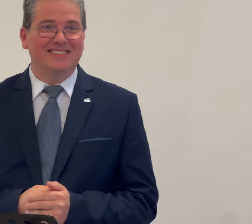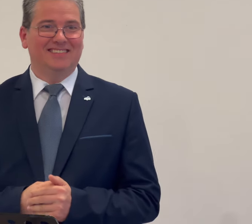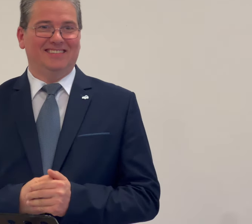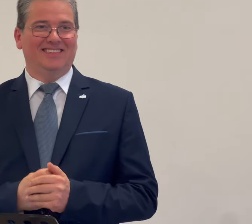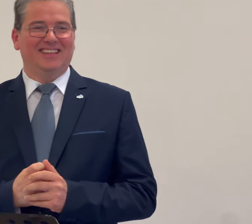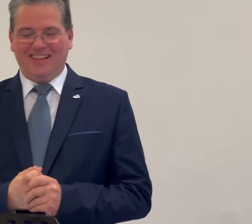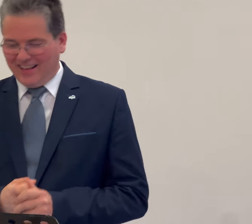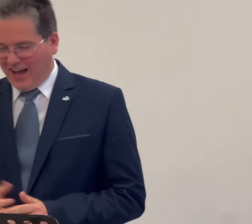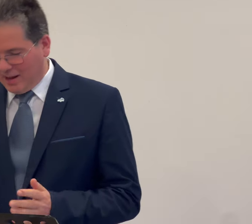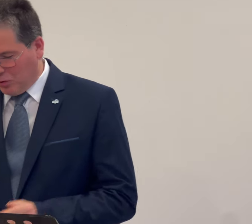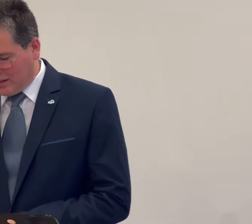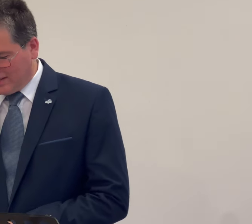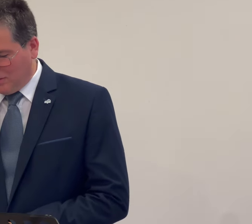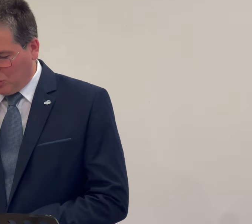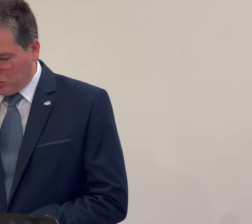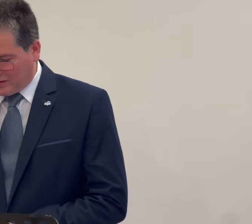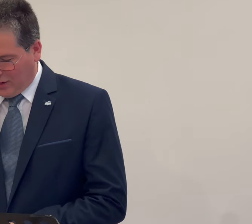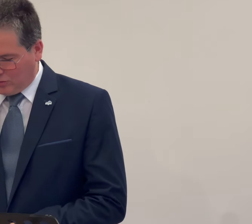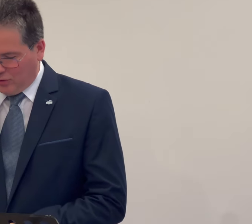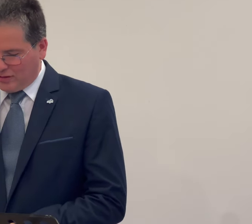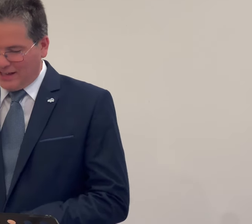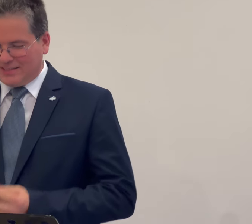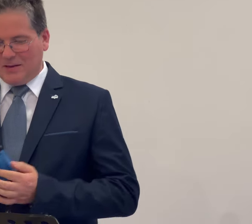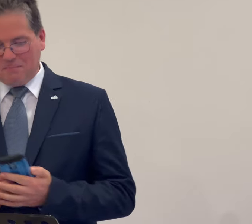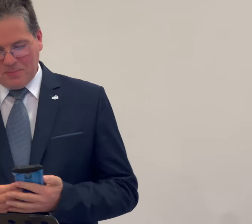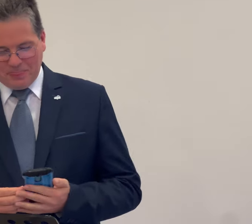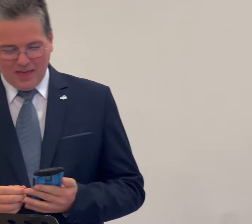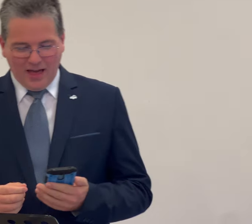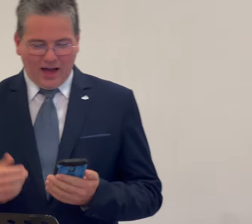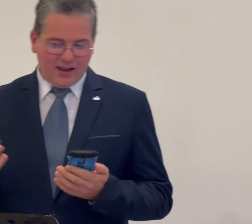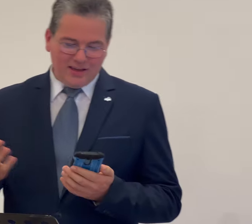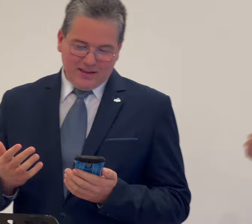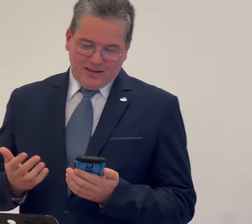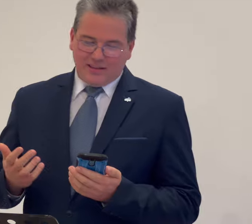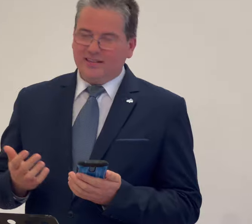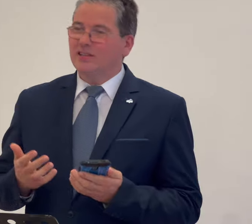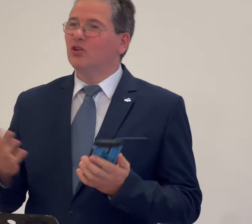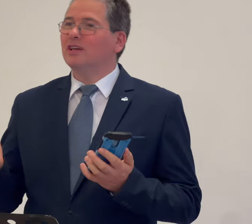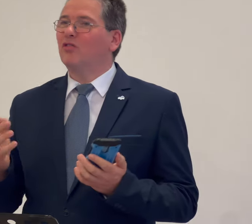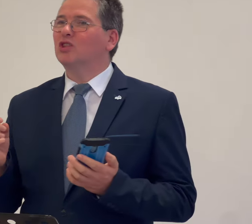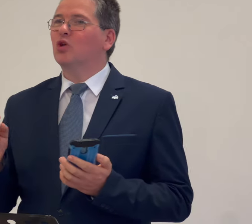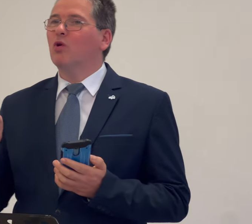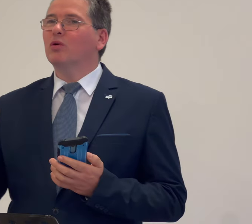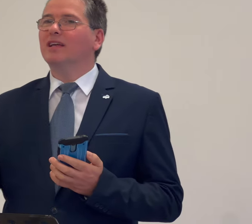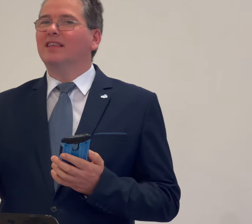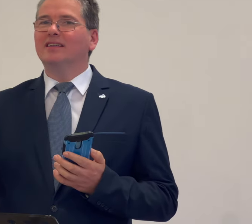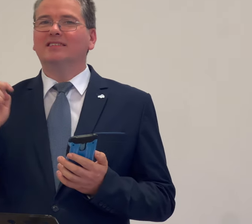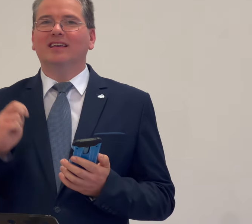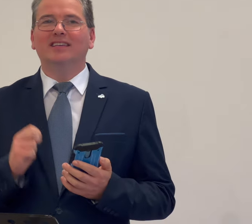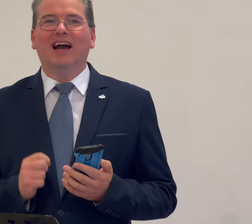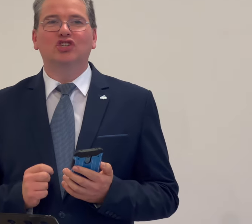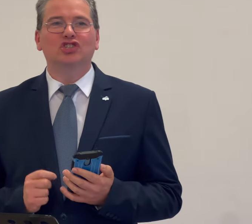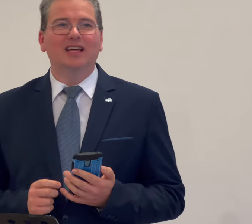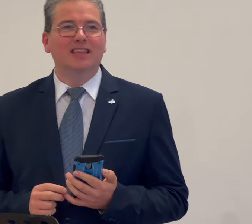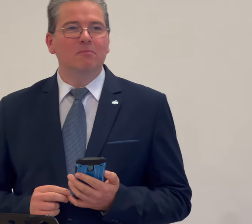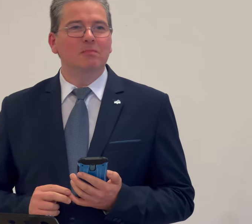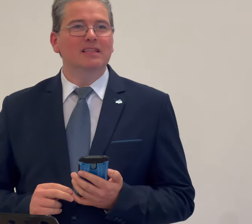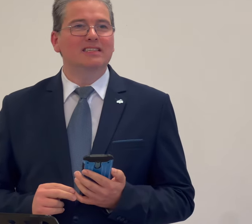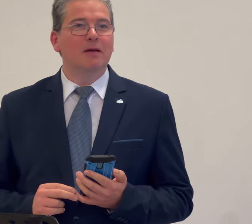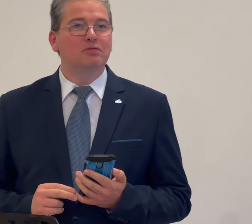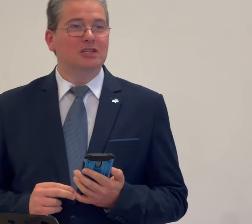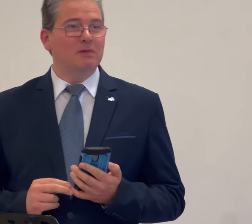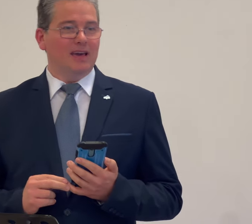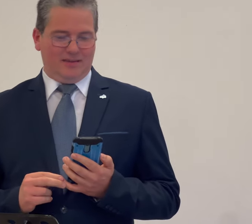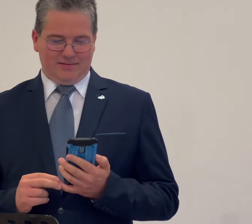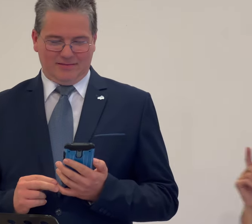ptát. A nebojte se, nebudou to záludné otázky, ale je to takový drobounký test, jak čtete